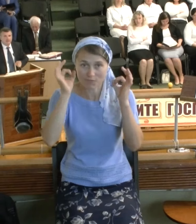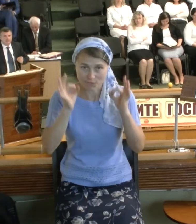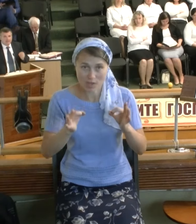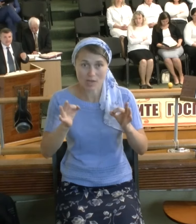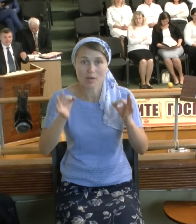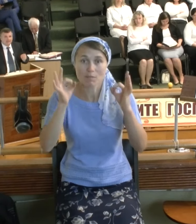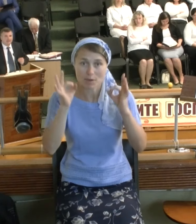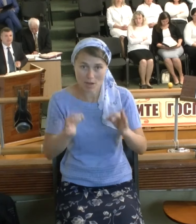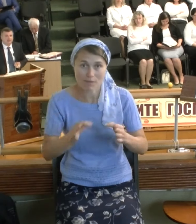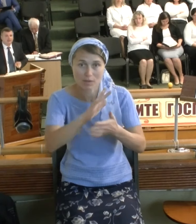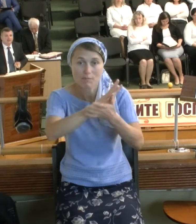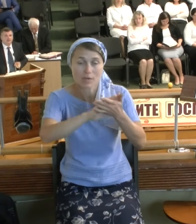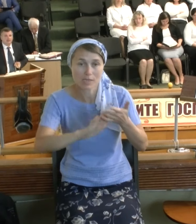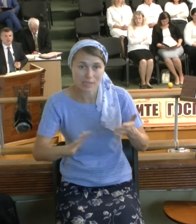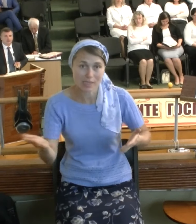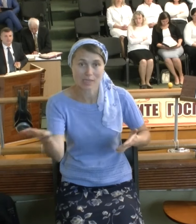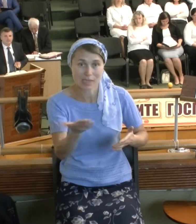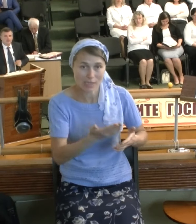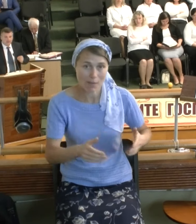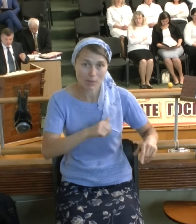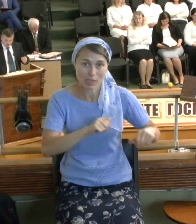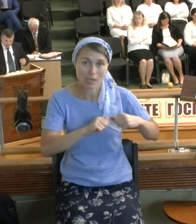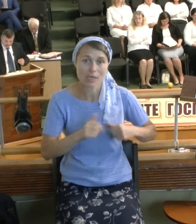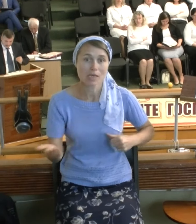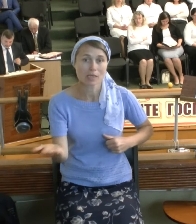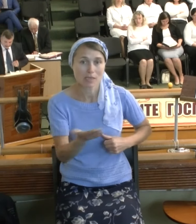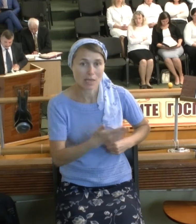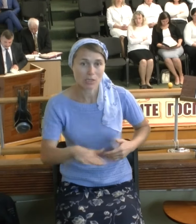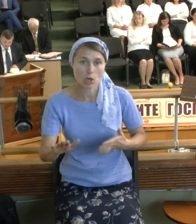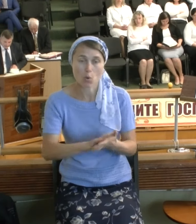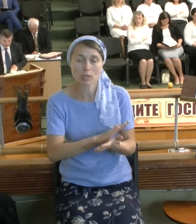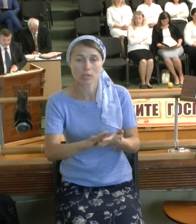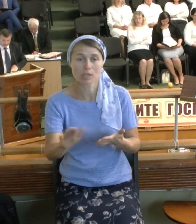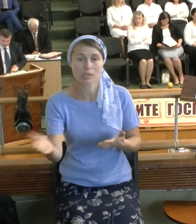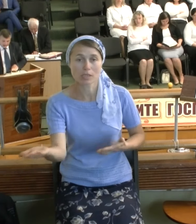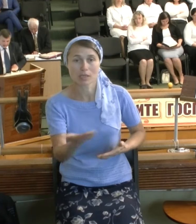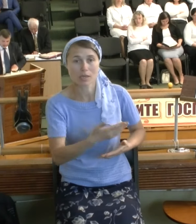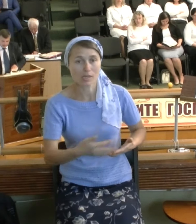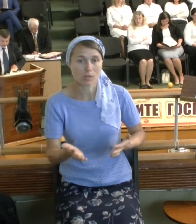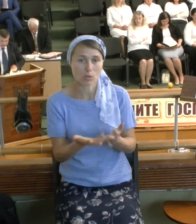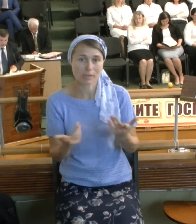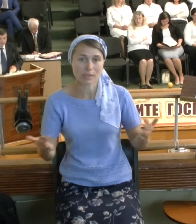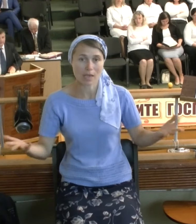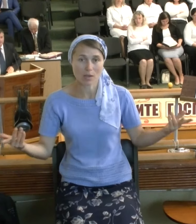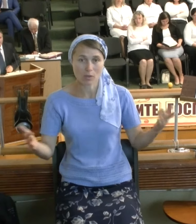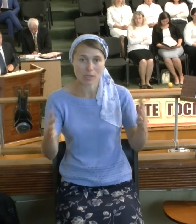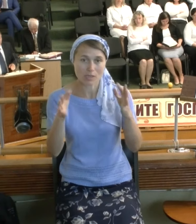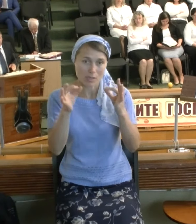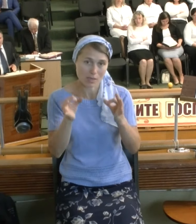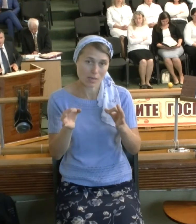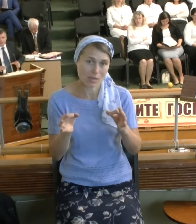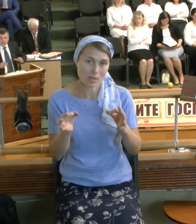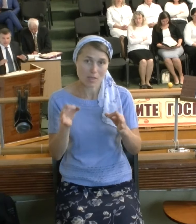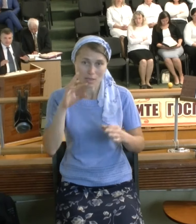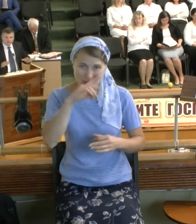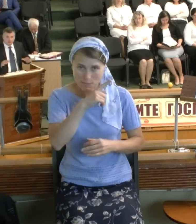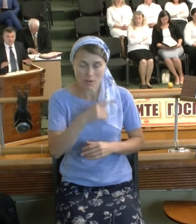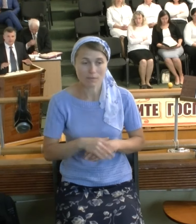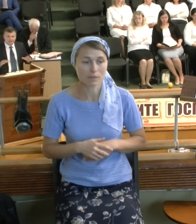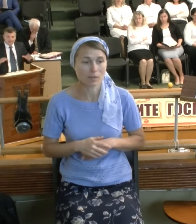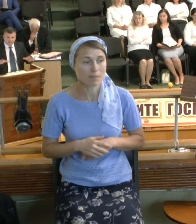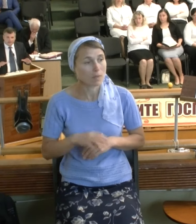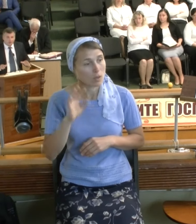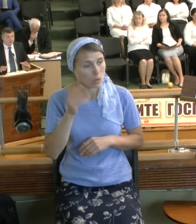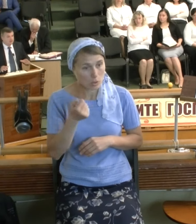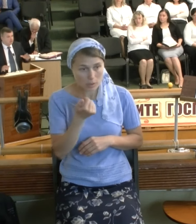праведен, простит нам грехи наши и очистит нас от всякой неправды. Интересно, что когда мы